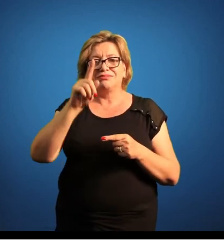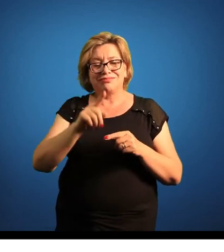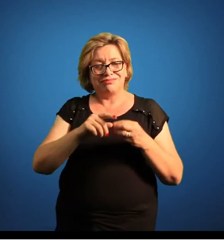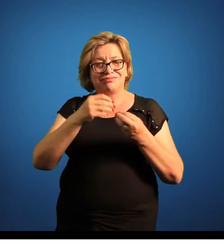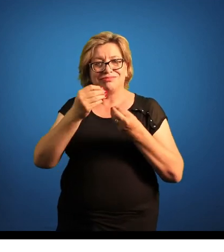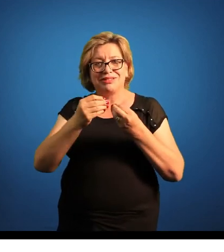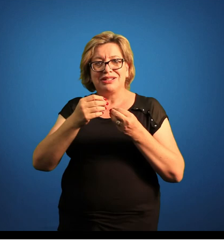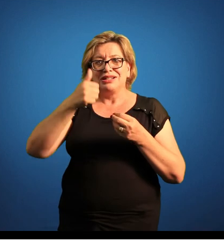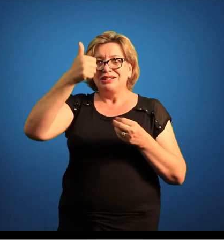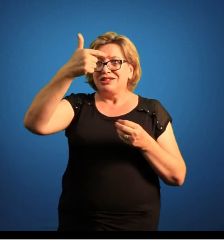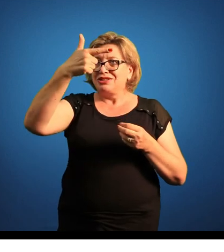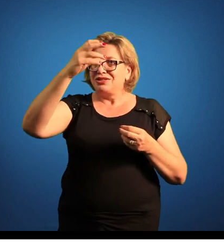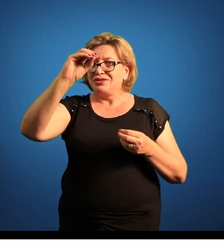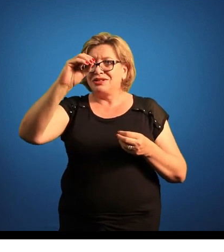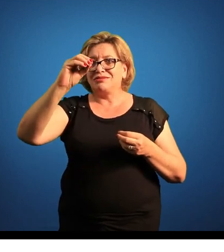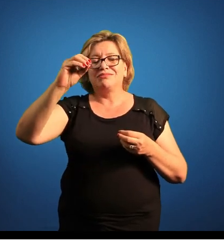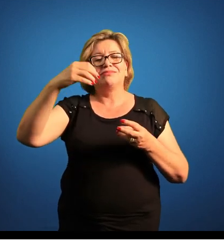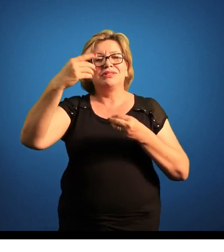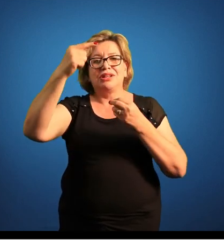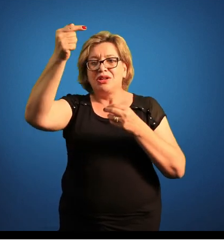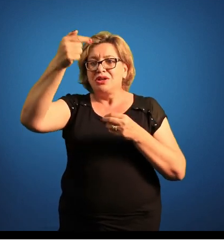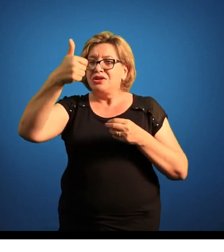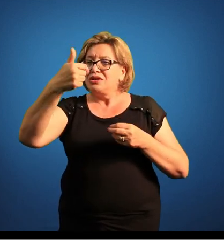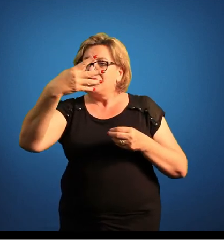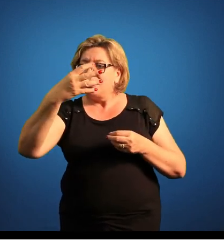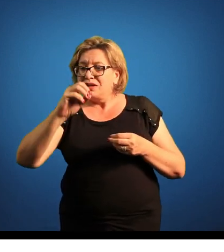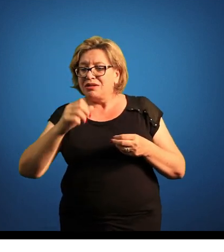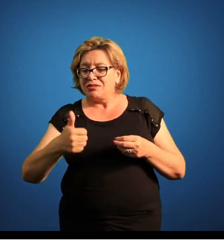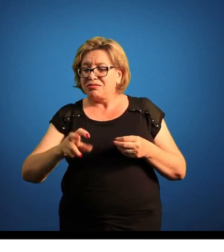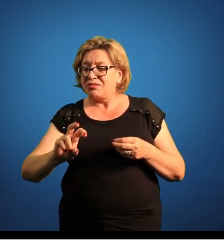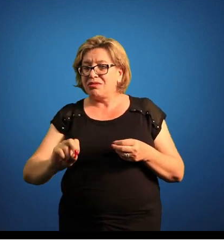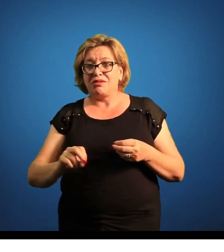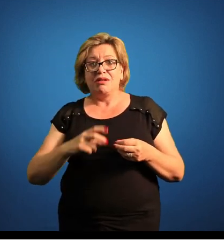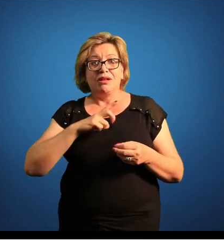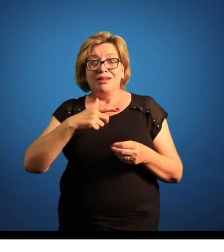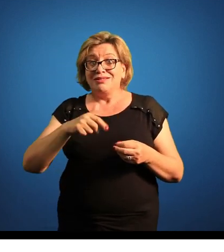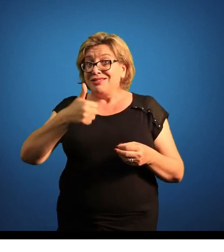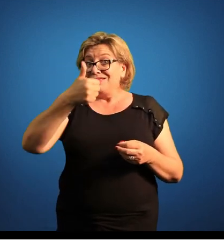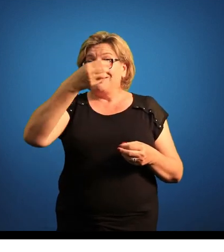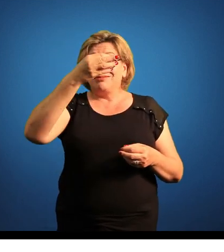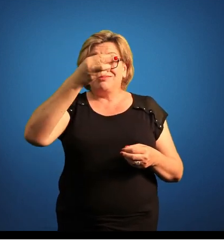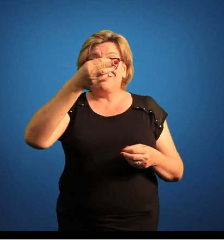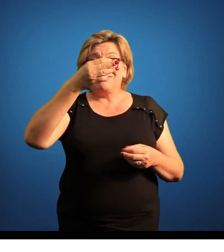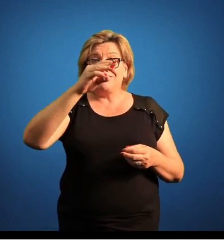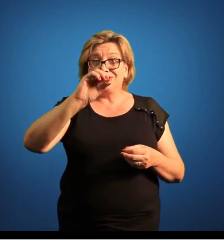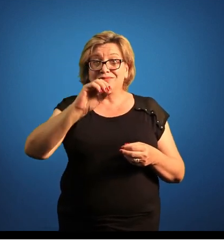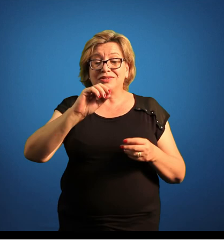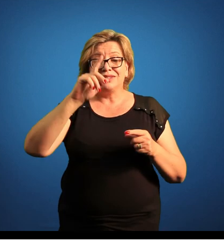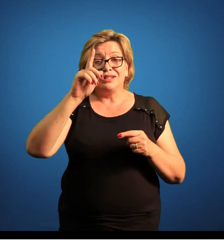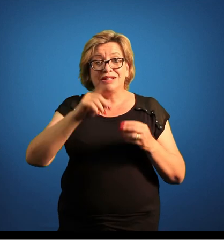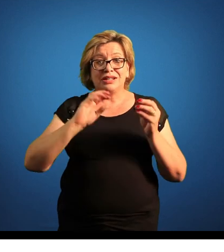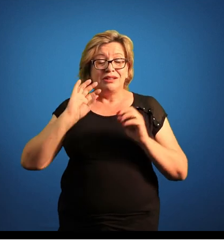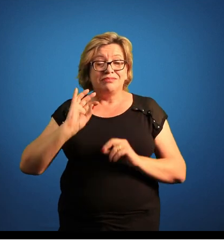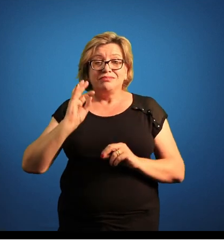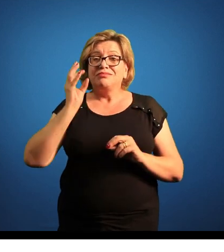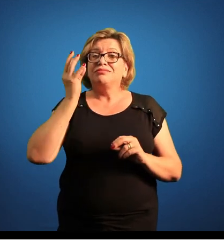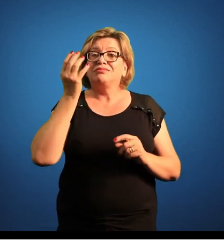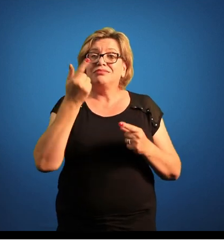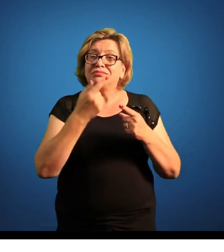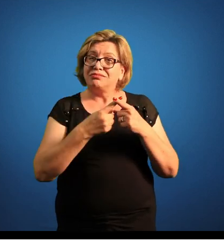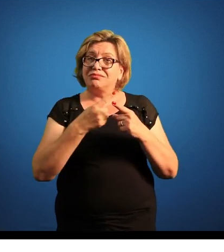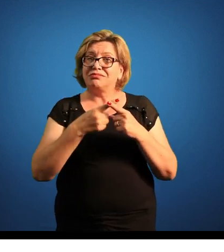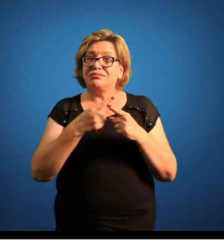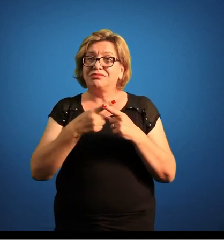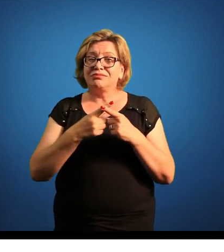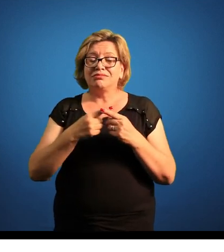nossa série ele vai de 120 para 140, 150, então ele não está aqui. Né? Então, isso ocorre,